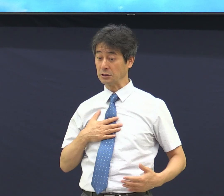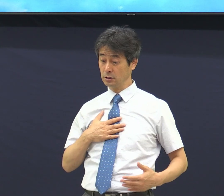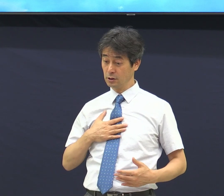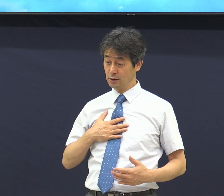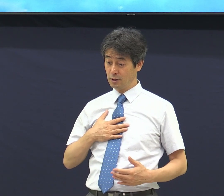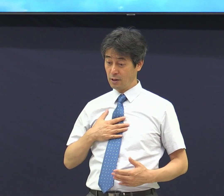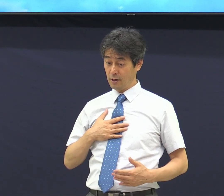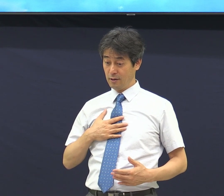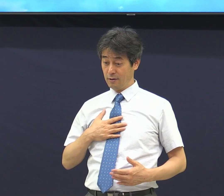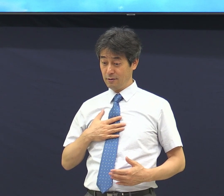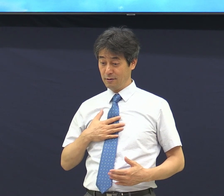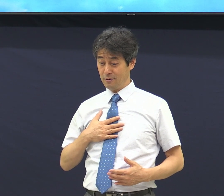그러면